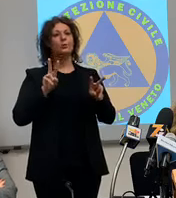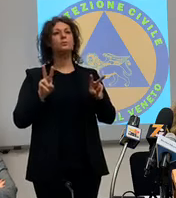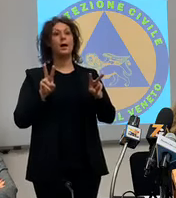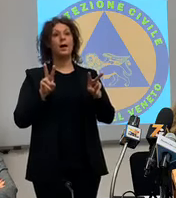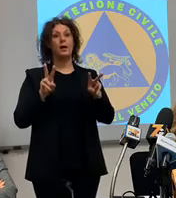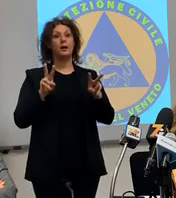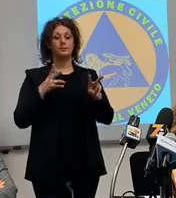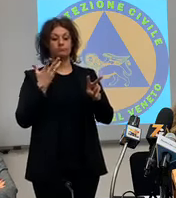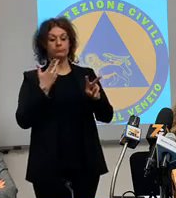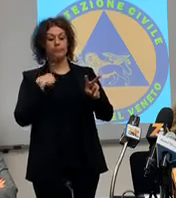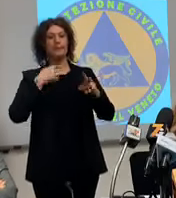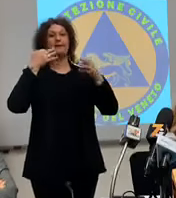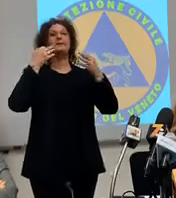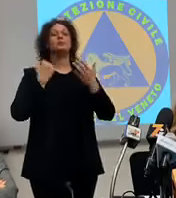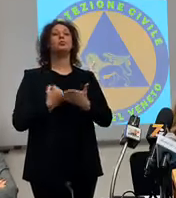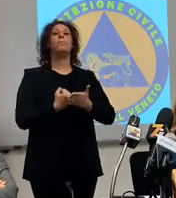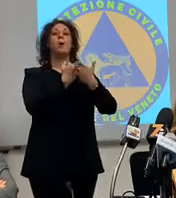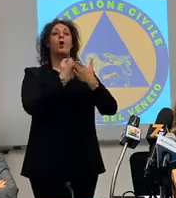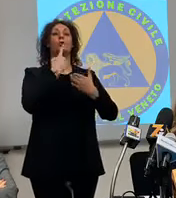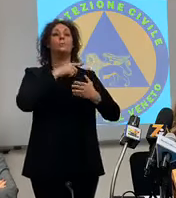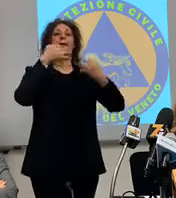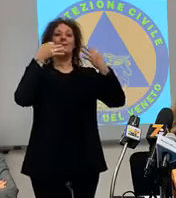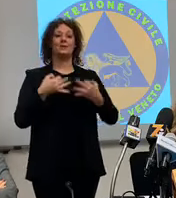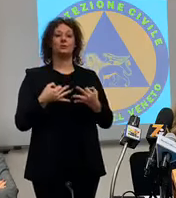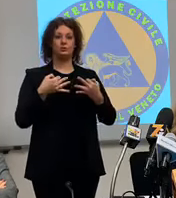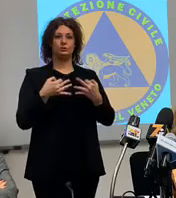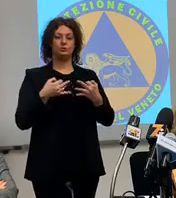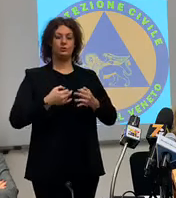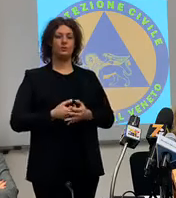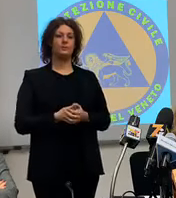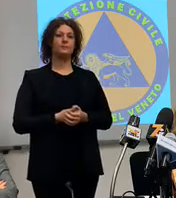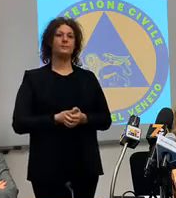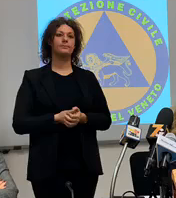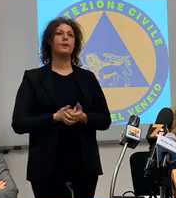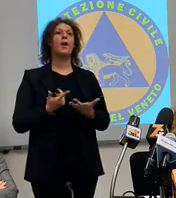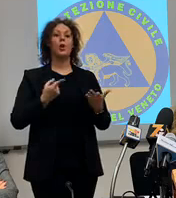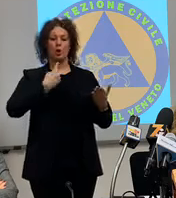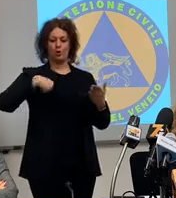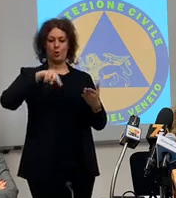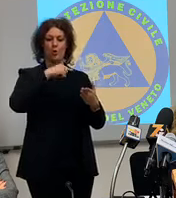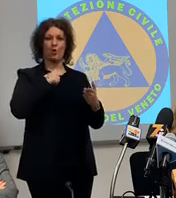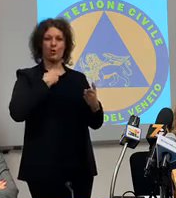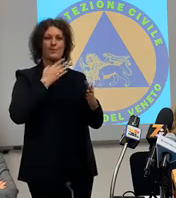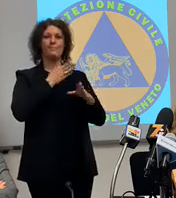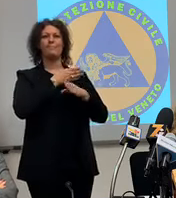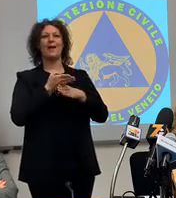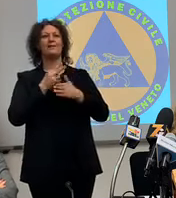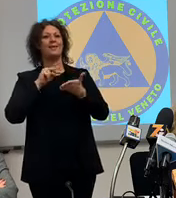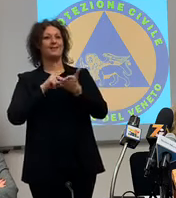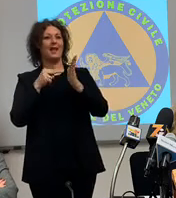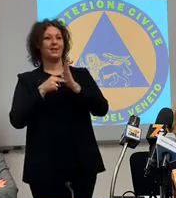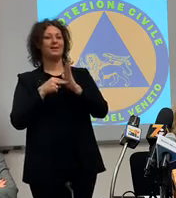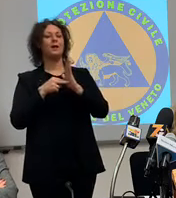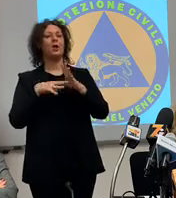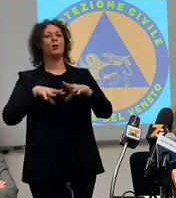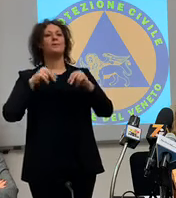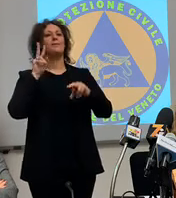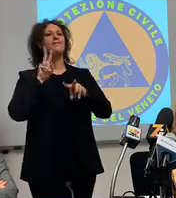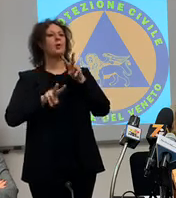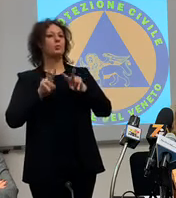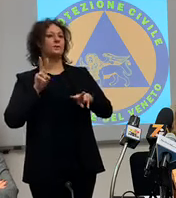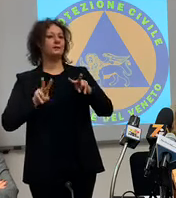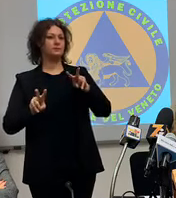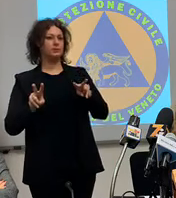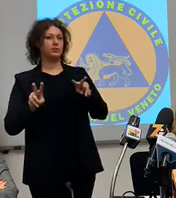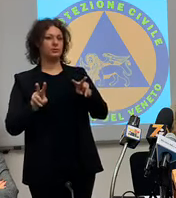decisioni che vengono prese E allora noi stiamo cercando di fare come tecnici questa valutazione Tra l'altro devo anche dire e